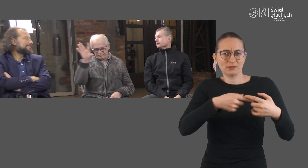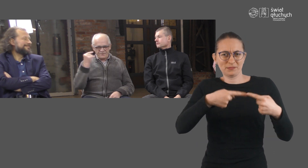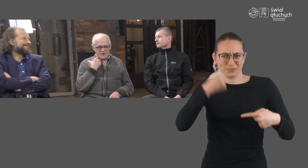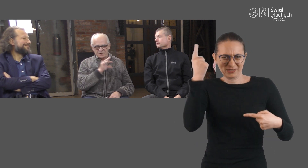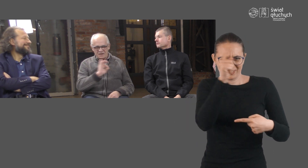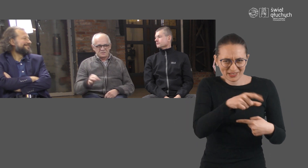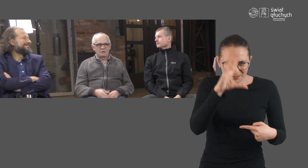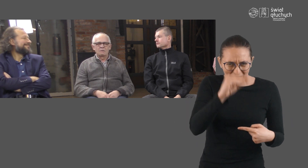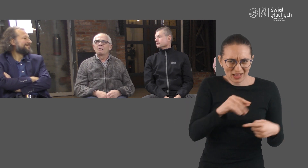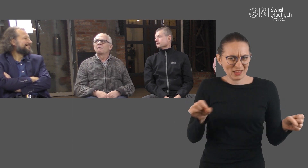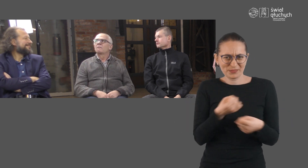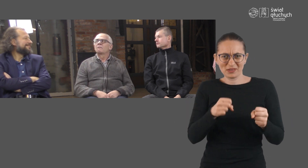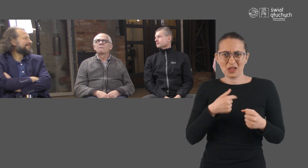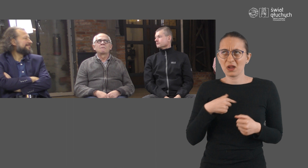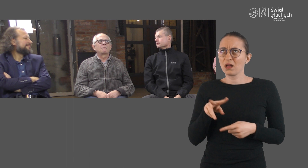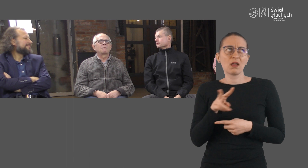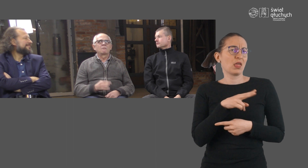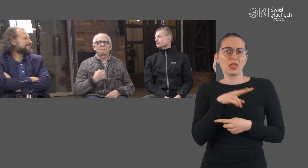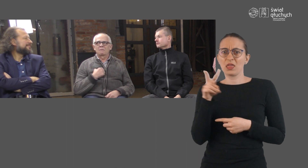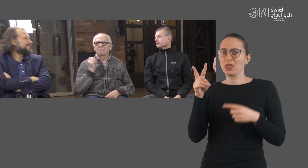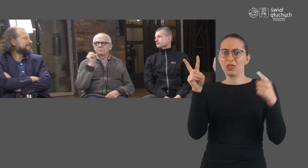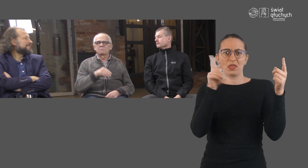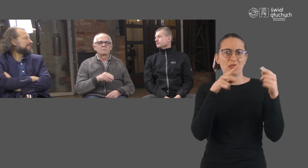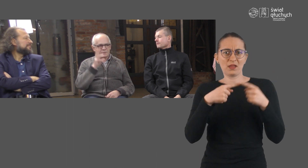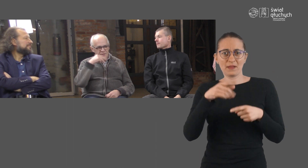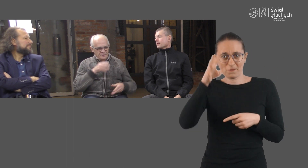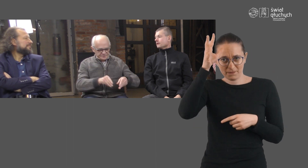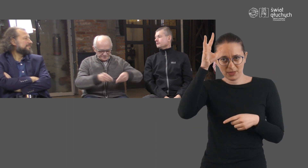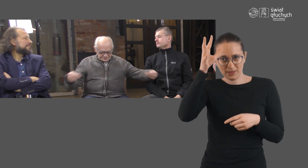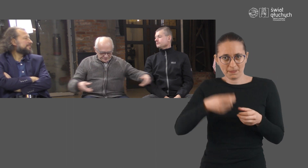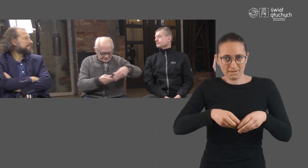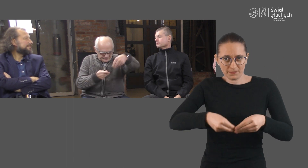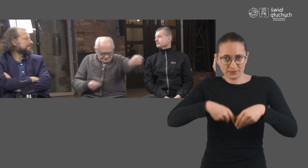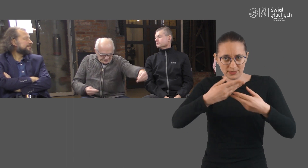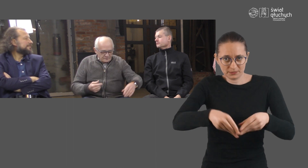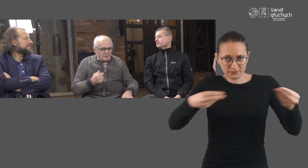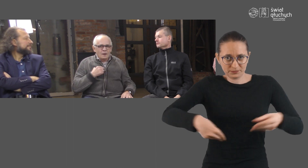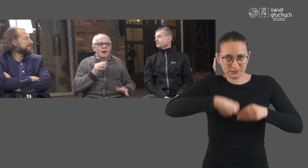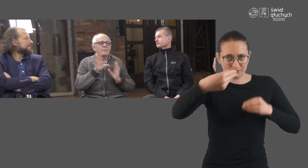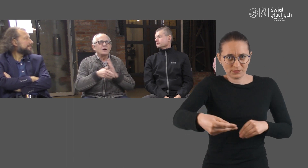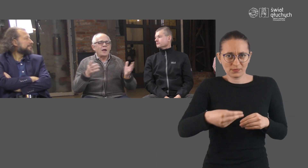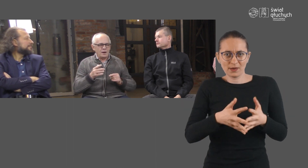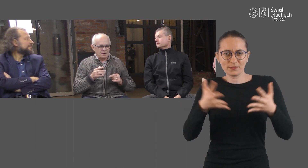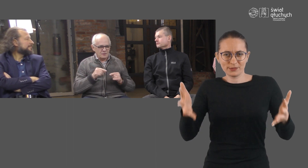Nie zgadzał się, żebym ja... Stwierdzili, że muszę iść do szkoły w Wejherowie.